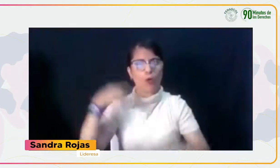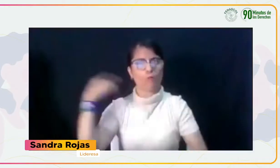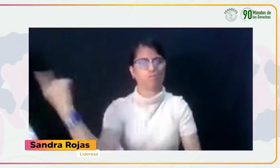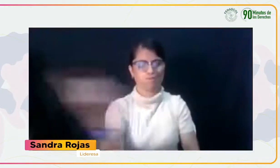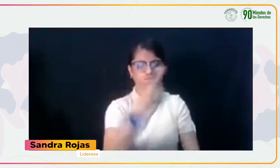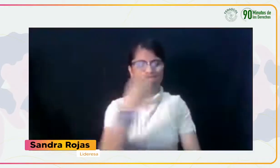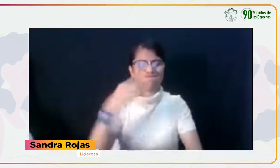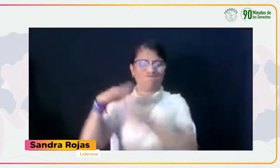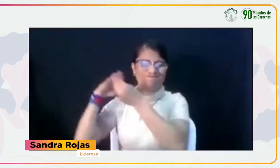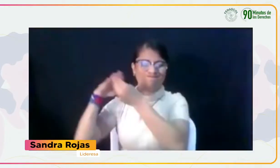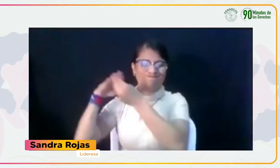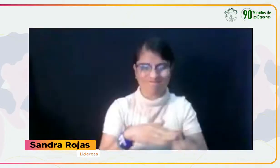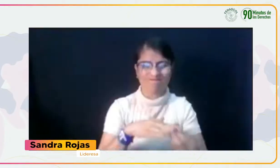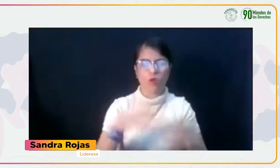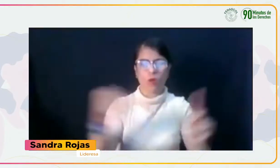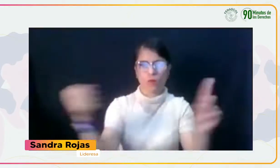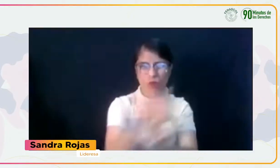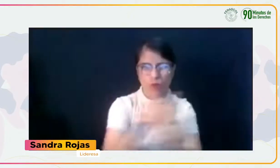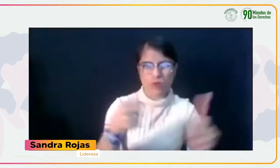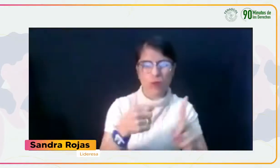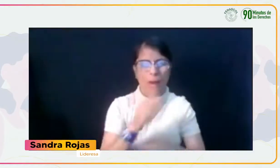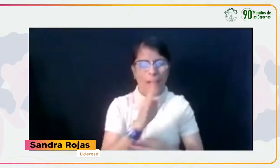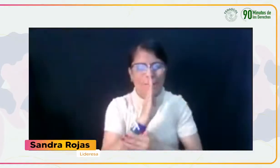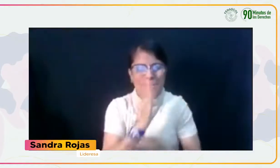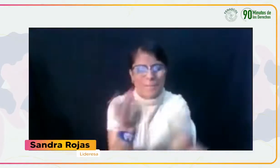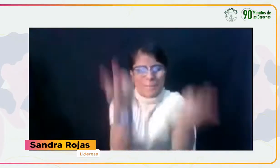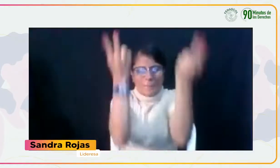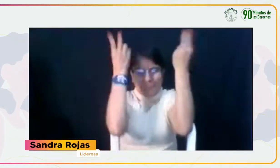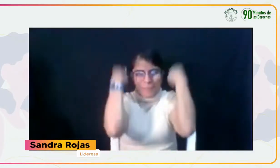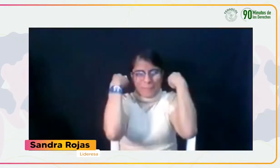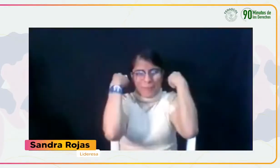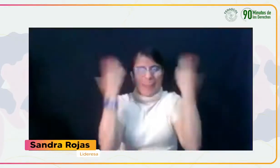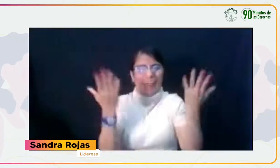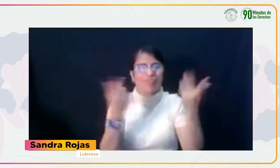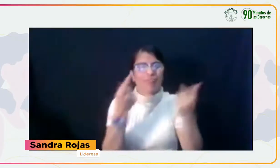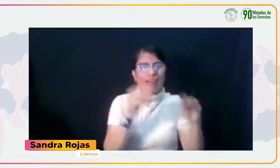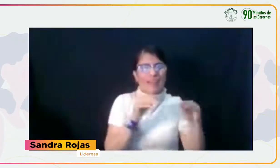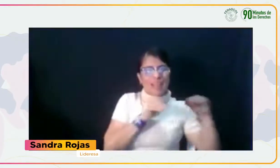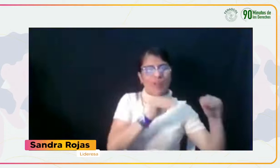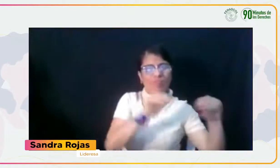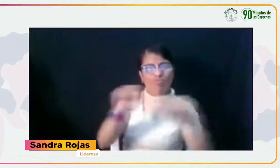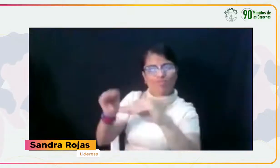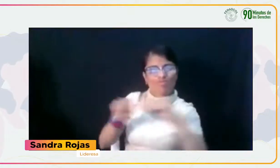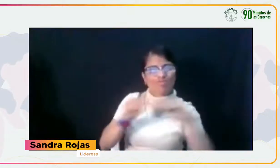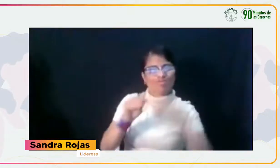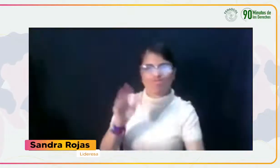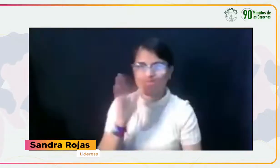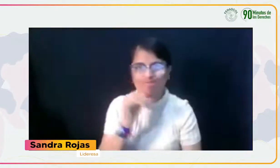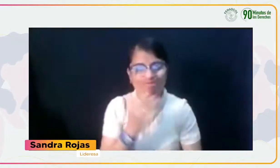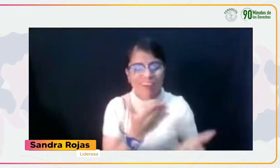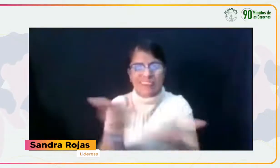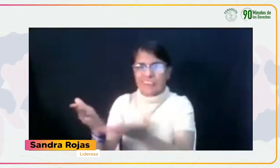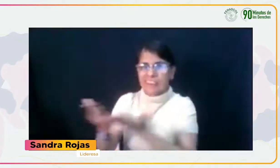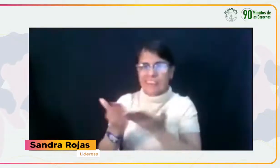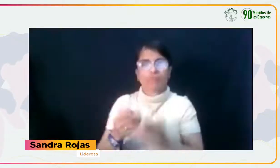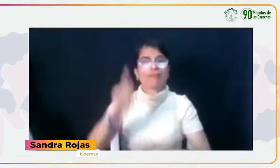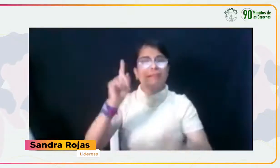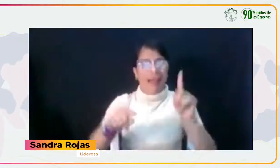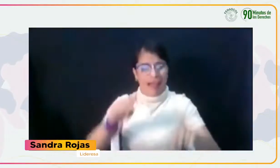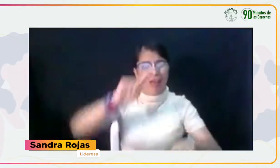hablando sobre la violencia de género. Y vemos esta discriminación, la violencia física y el miedo también y la sumisión que hay